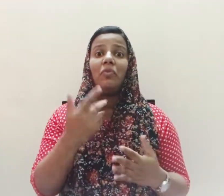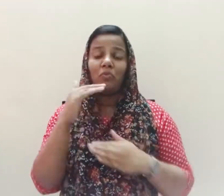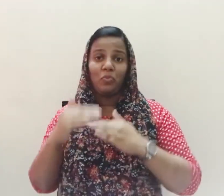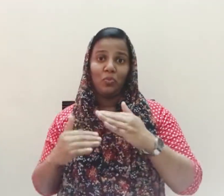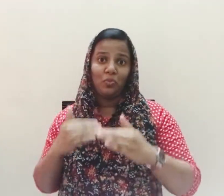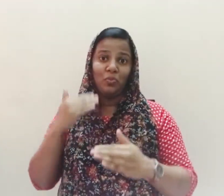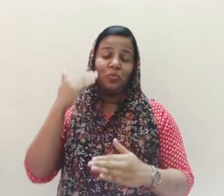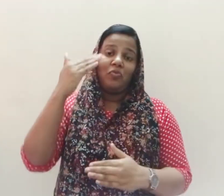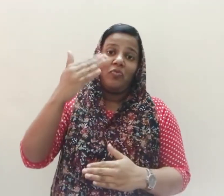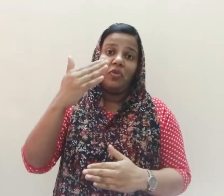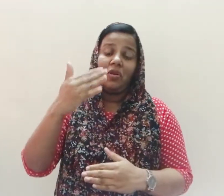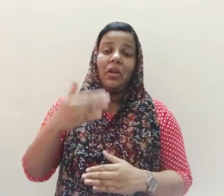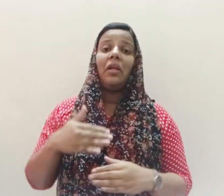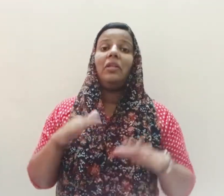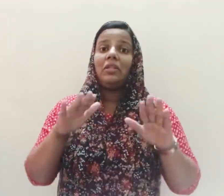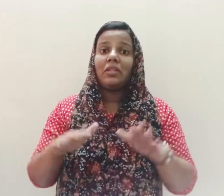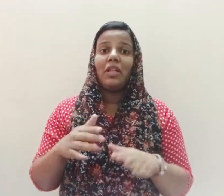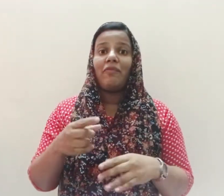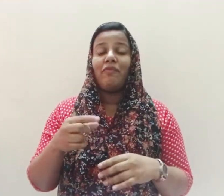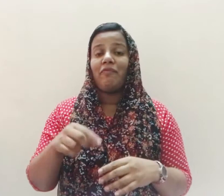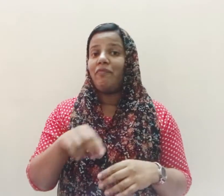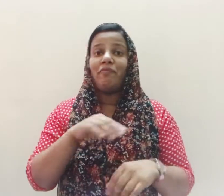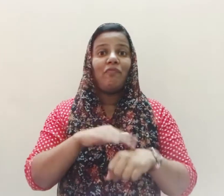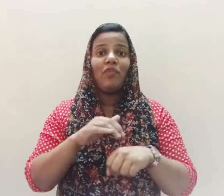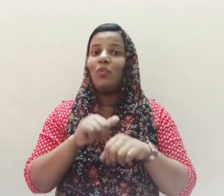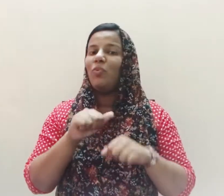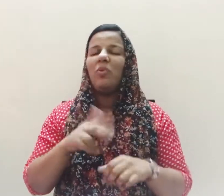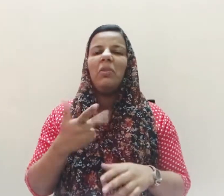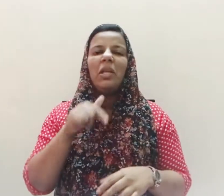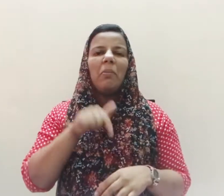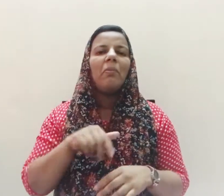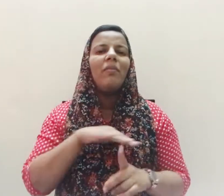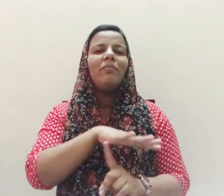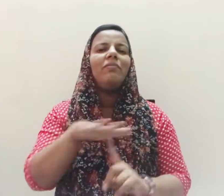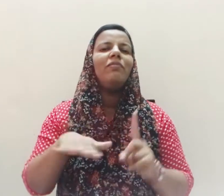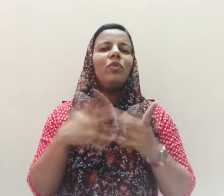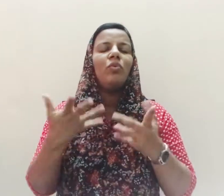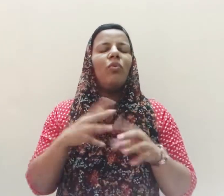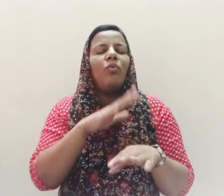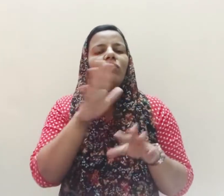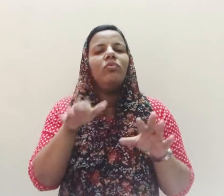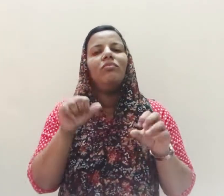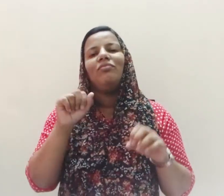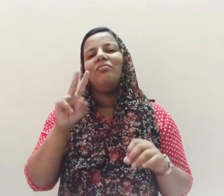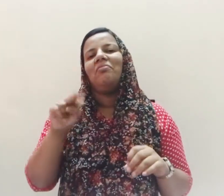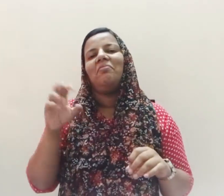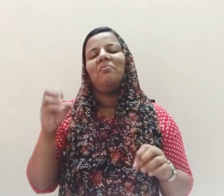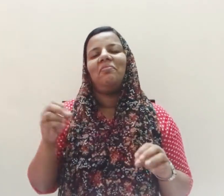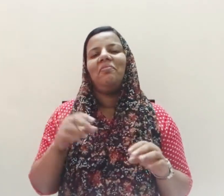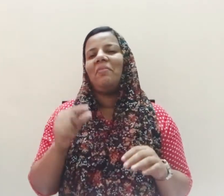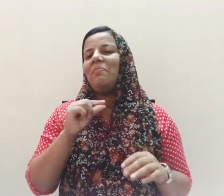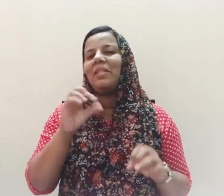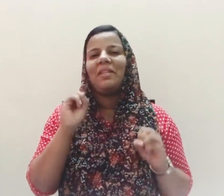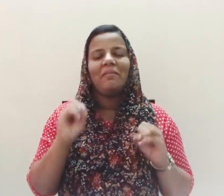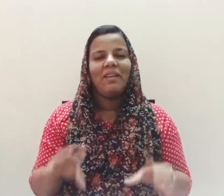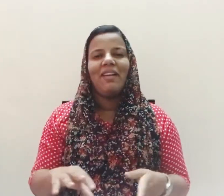അങ്ങ് വലിയ പൊസിഷനിലെത്താനുള്ളവനാണ്. പക്ഷെ ഇന്ന് അവൻ്റെ അവസ്ഥ എന്തുവാ? ഒന്നുമില്ലാത്തവൻ, ആരുമില്ലാത്തവൻ ആമേൻ. കൂടെ